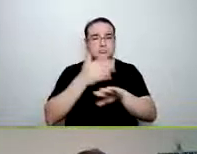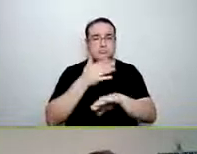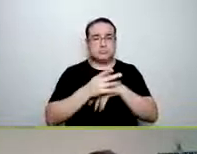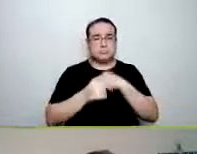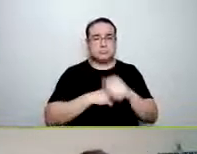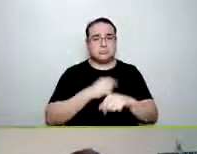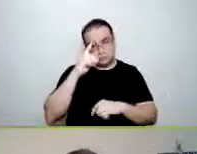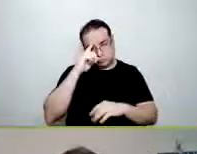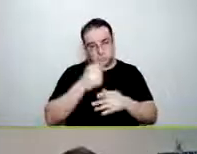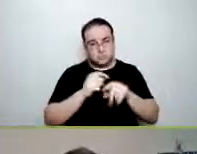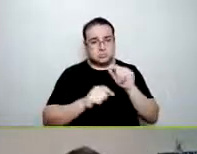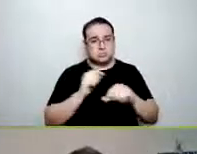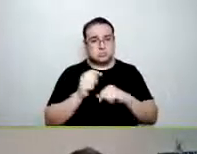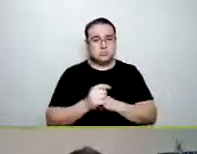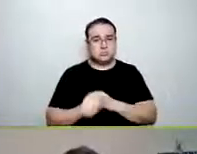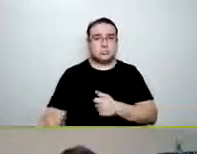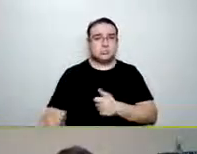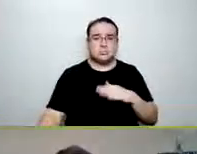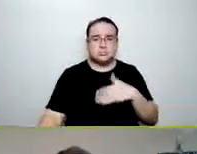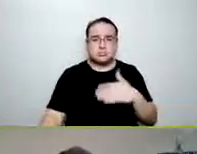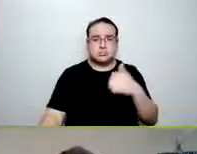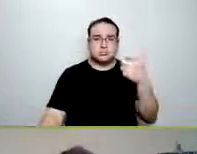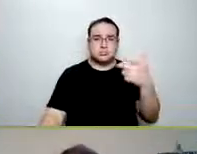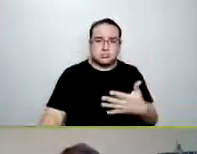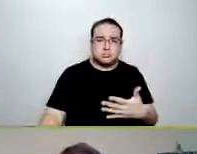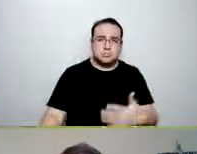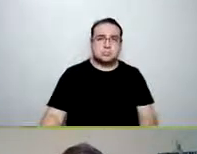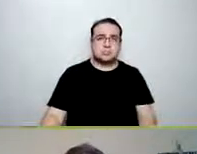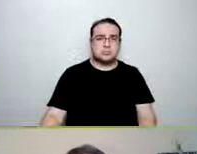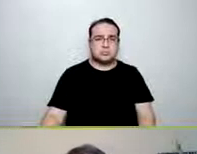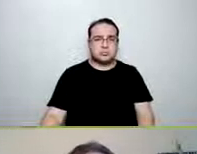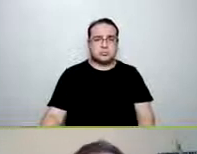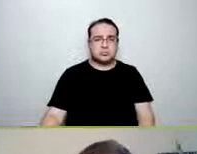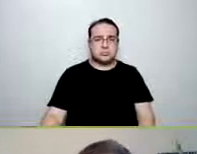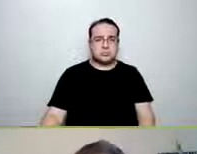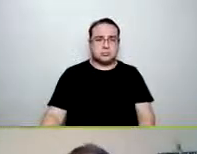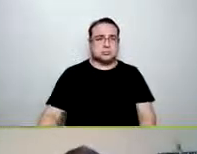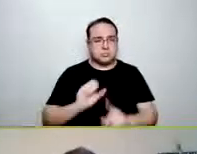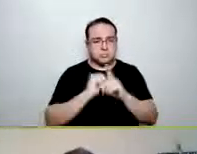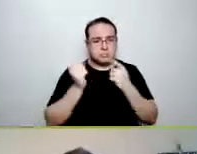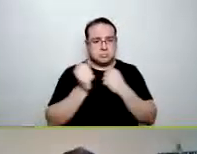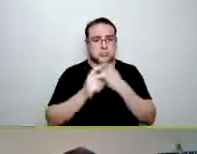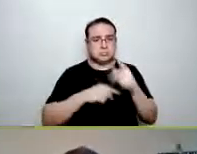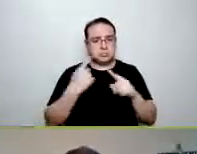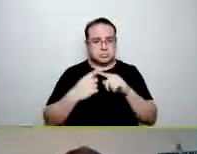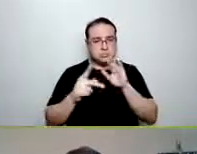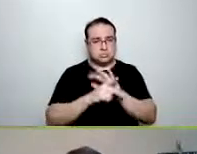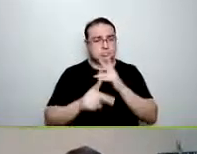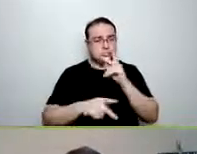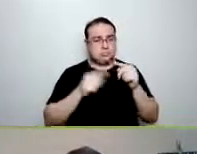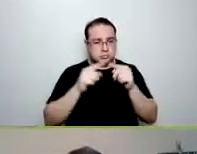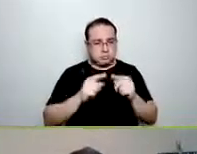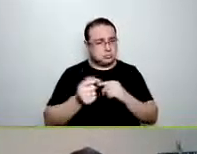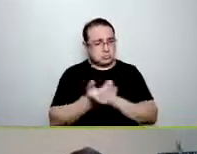quem determina o quê, qual é o desenvolvimento e envolvimento da sociedade de falantes em tudo isso, assim